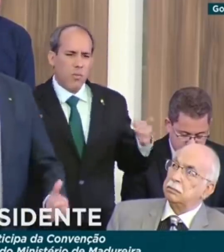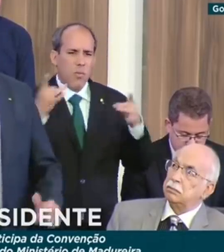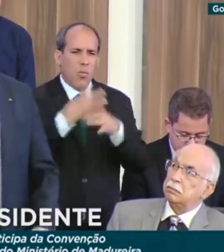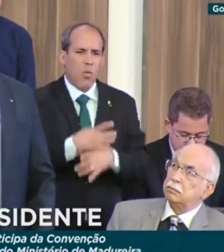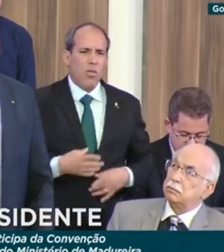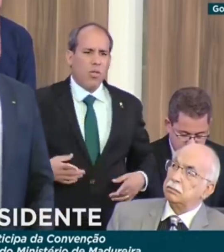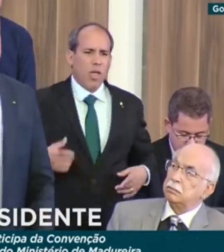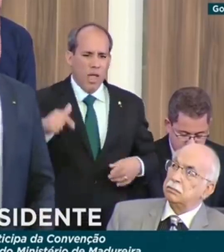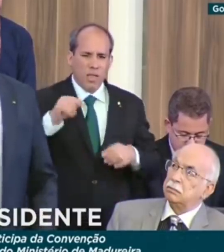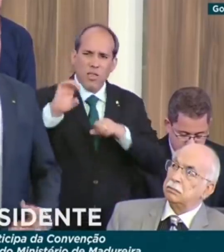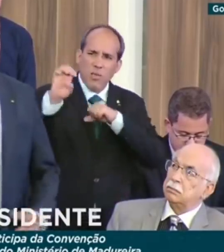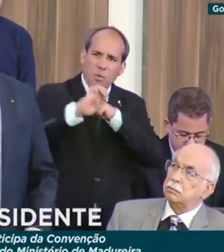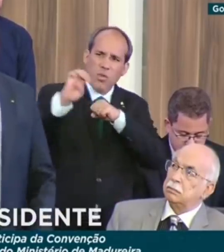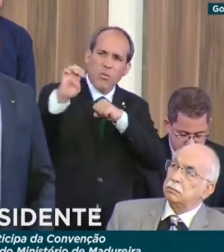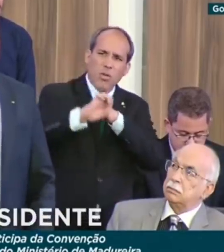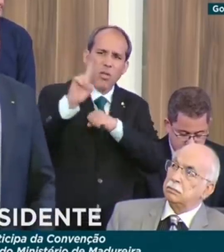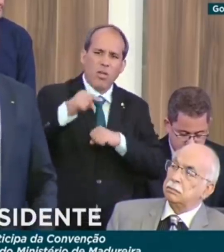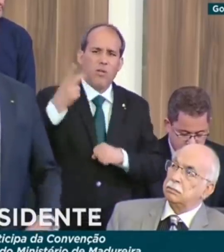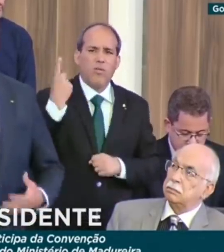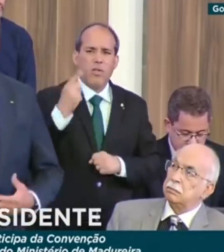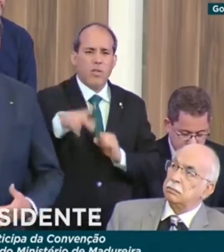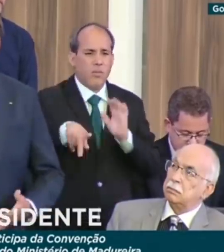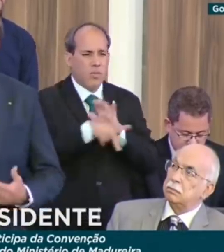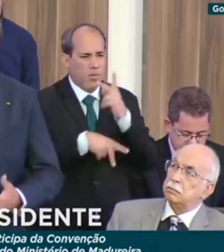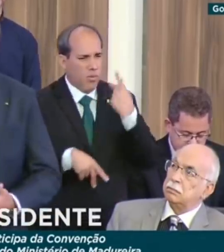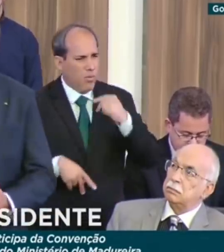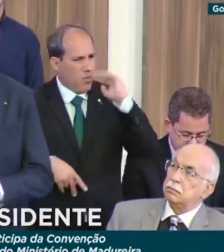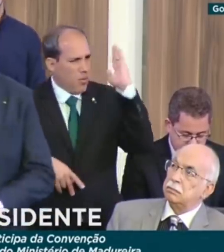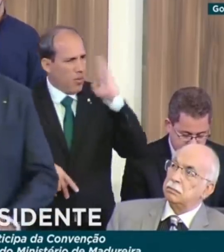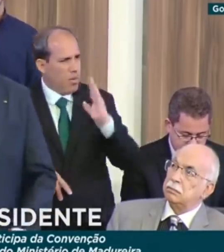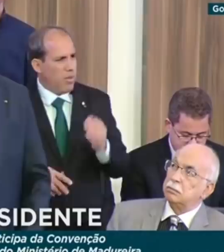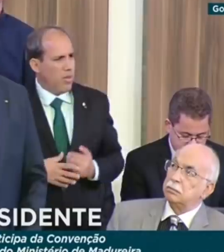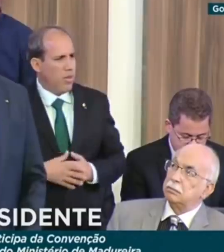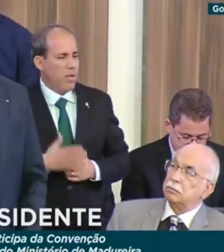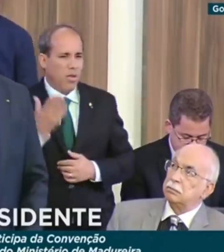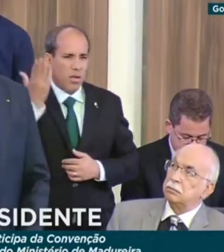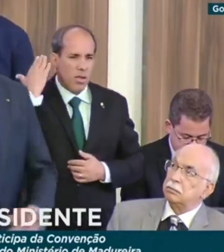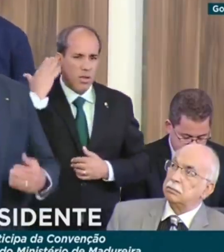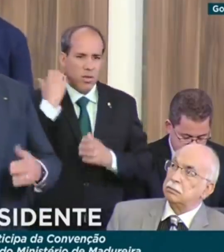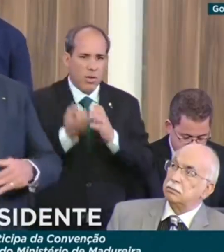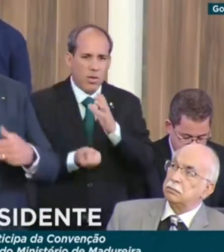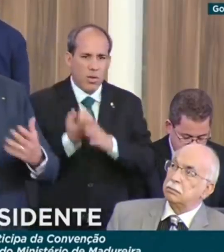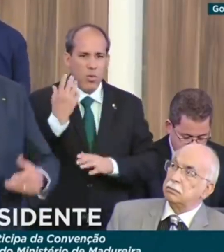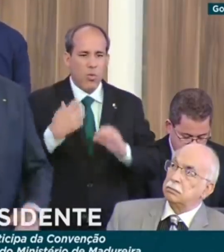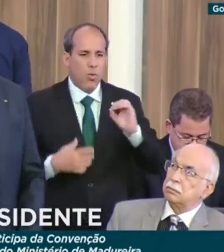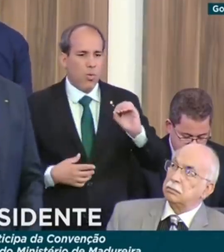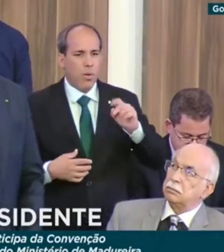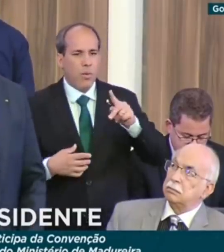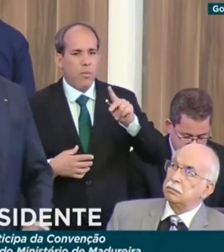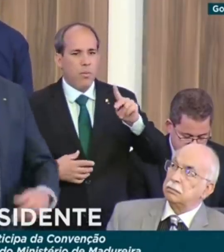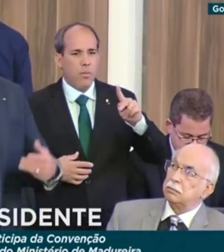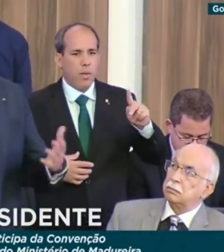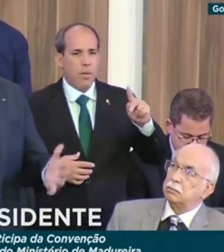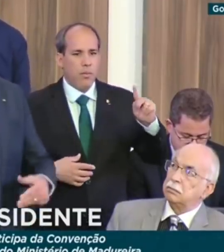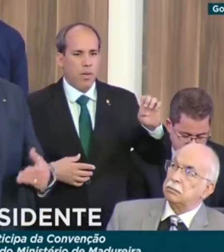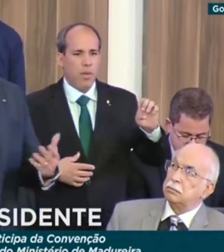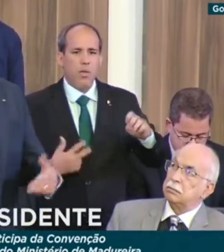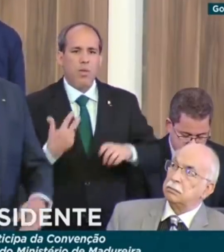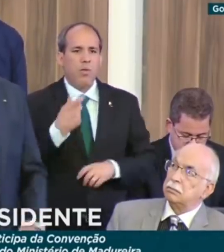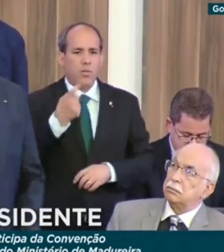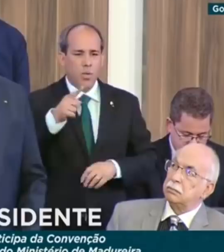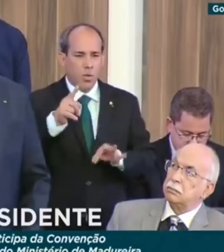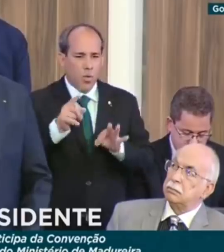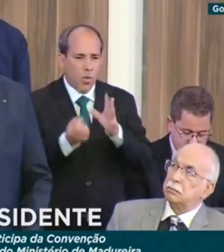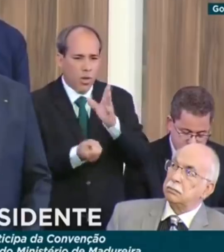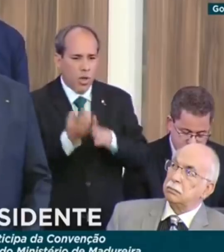é finito, é nosso. Lá atrás não criaram a OPEP. Nós não precisamos criar uma organização dos